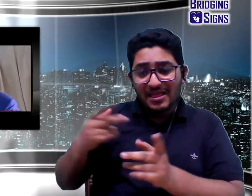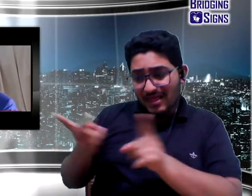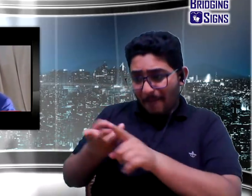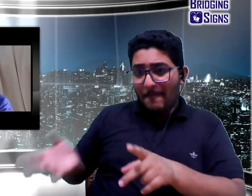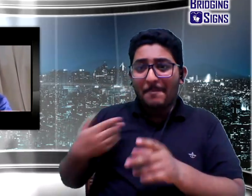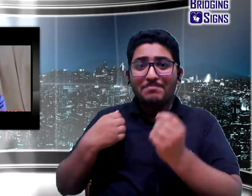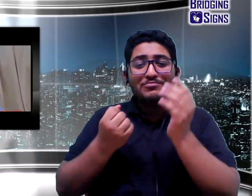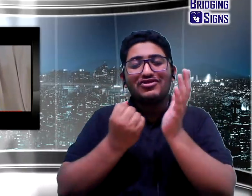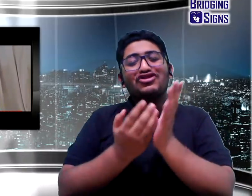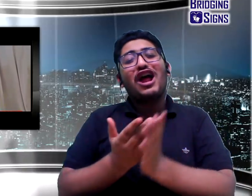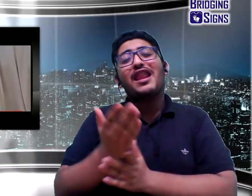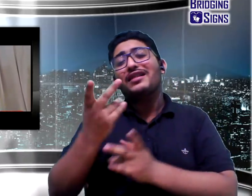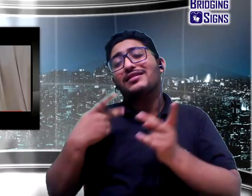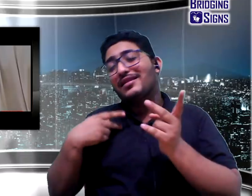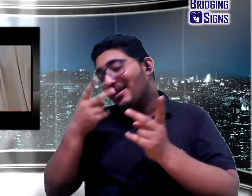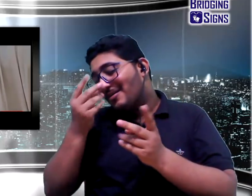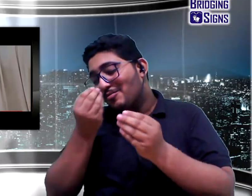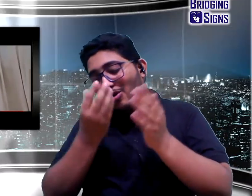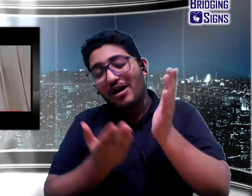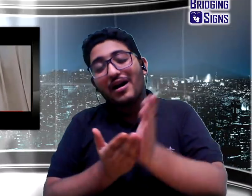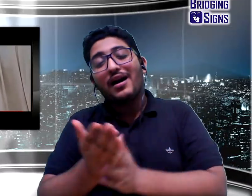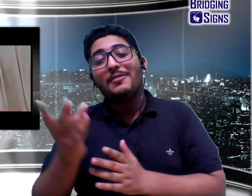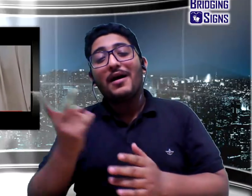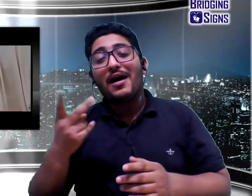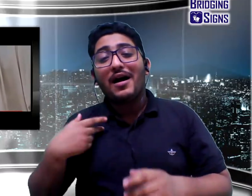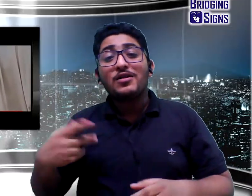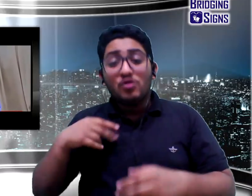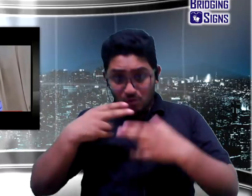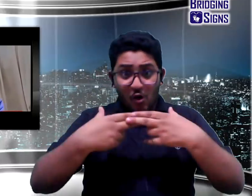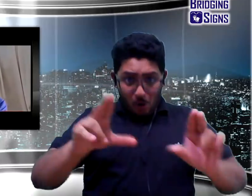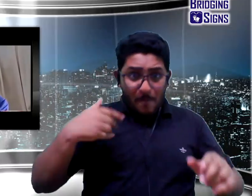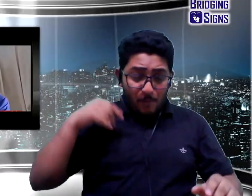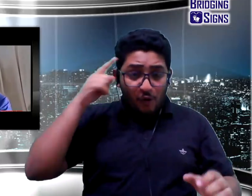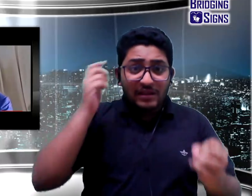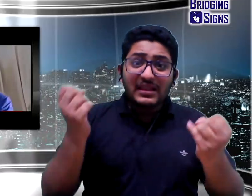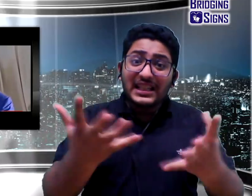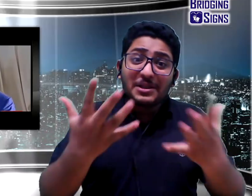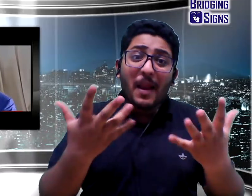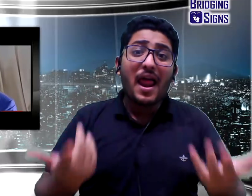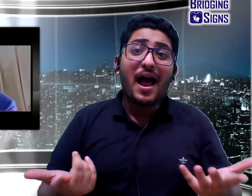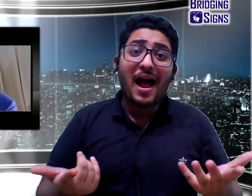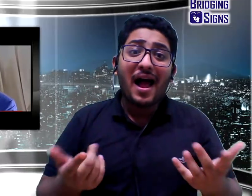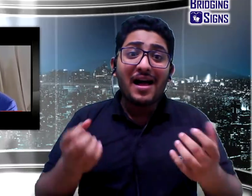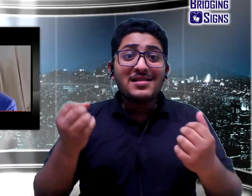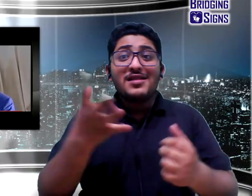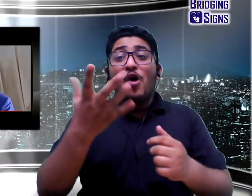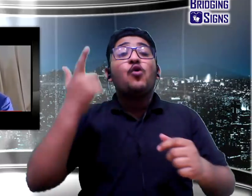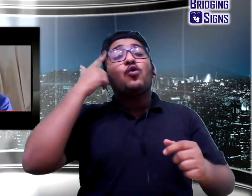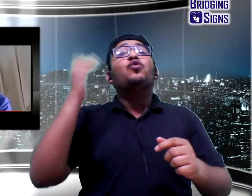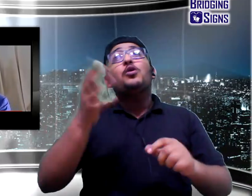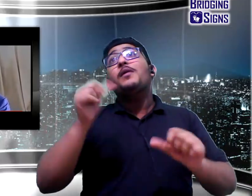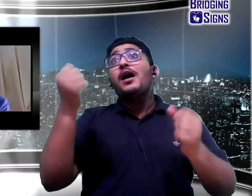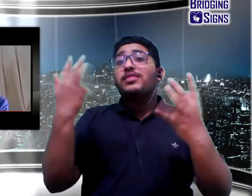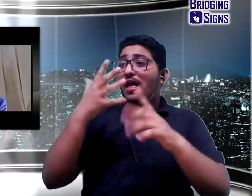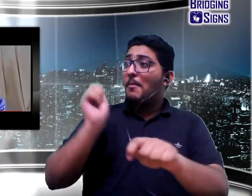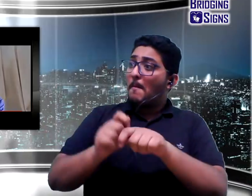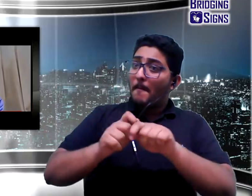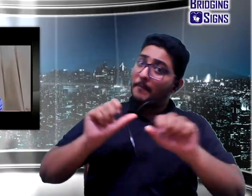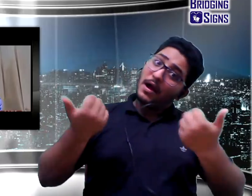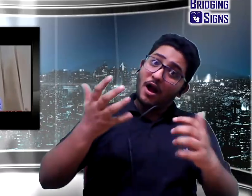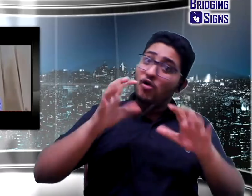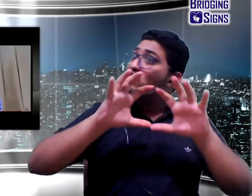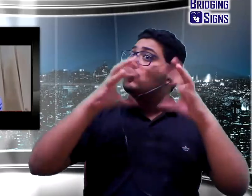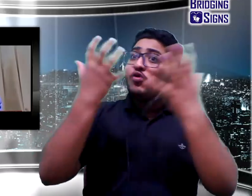ਹੈ, ਸਵਰਗ ਦੇ ਦਰਸ਼ਨ ਕਰਨ ਬਰਾਬਰ। ਕਦੇ ਸੋਚਿਆ ਸੀ ਕਿ 10 ਮਹੀਨਿਆਂ ਦੇ ਵਿੱਚ ਕੋਈ ਇਹੋ ਜਿਹਾ ਕਰੂਗਾ ਜਿਹਨੂੰ ਦੁਨੀਆ